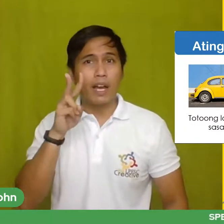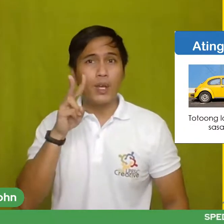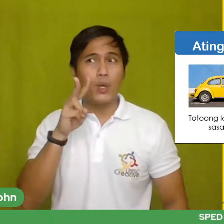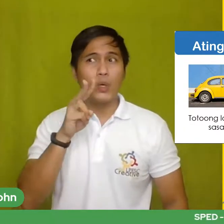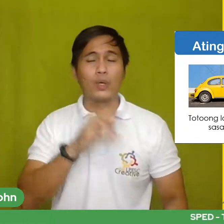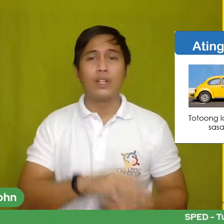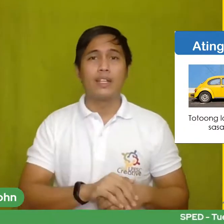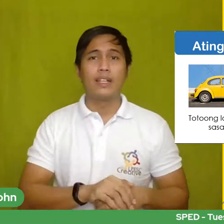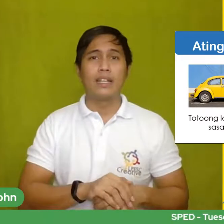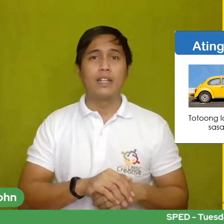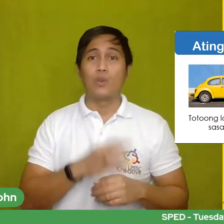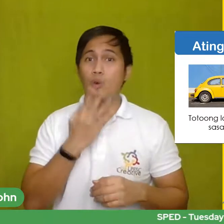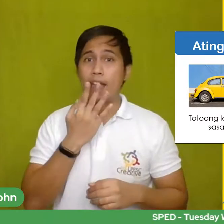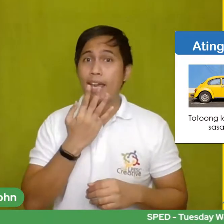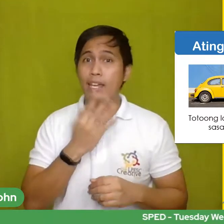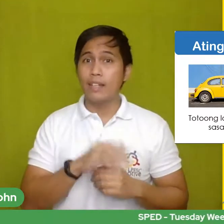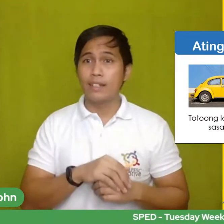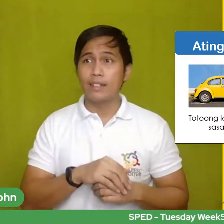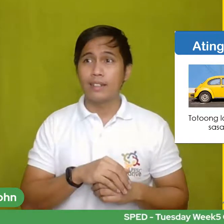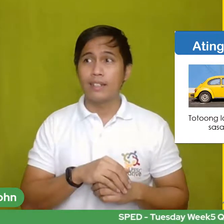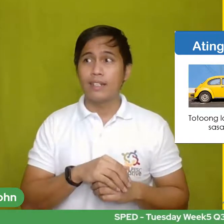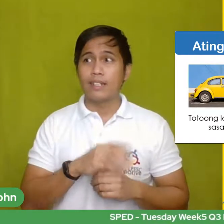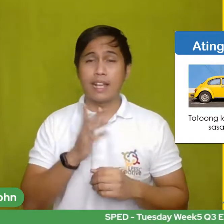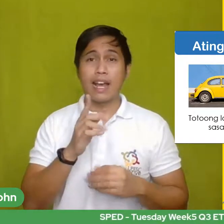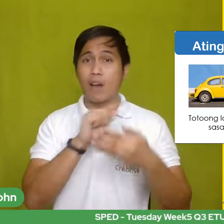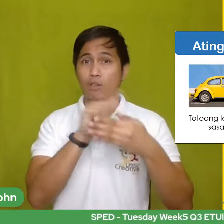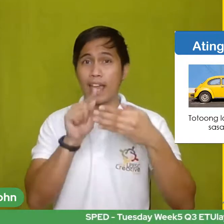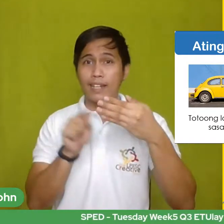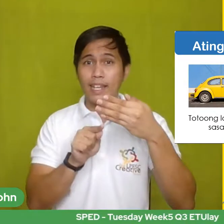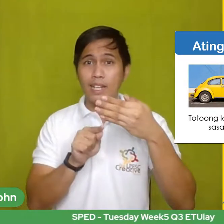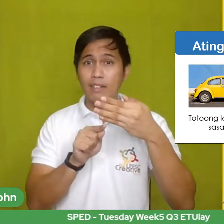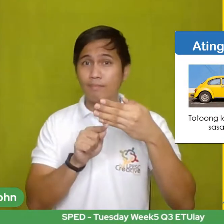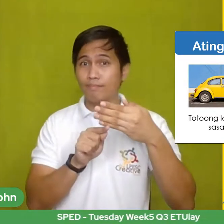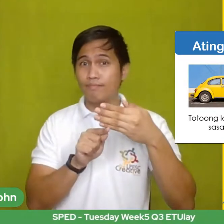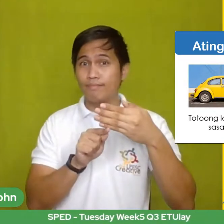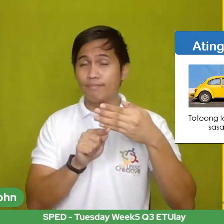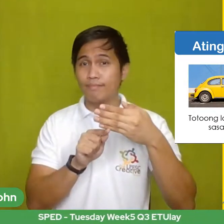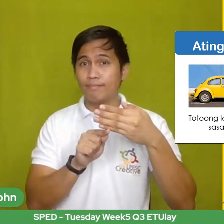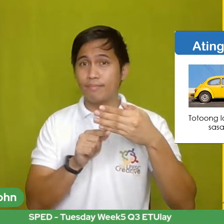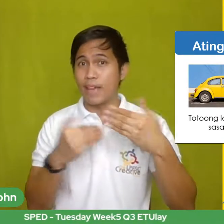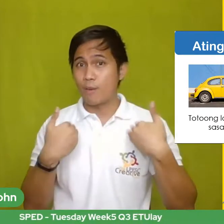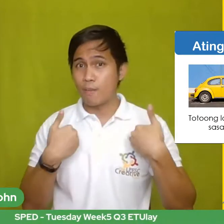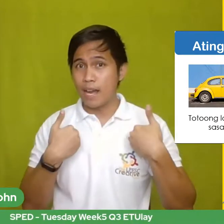kayong kulay sa outlining? Meron ba?